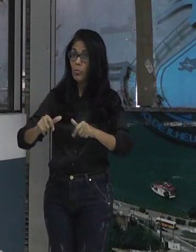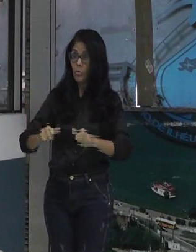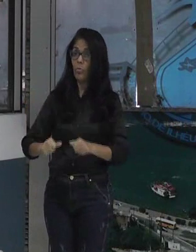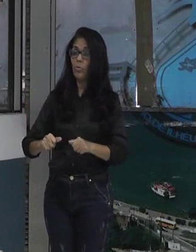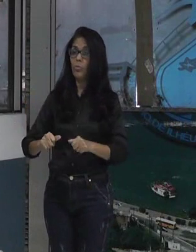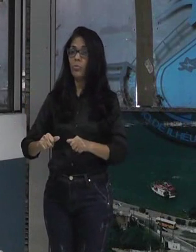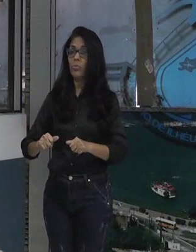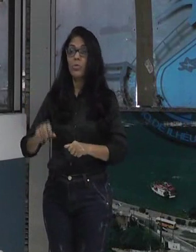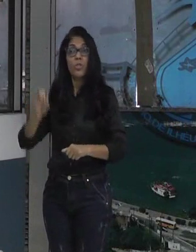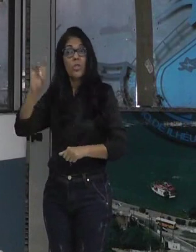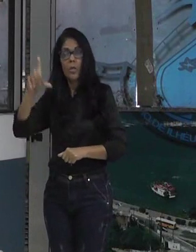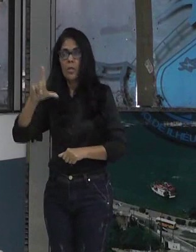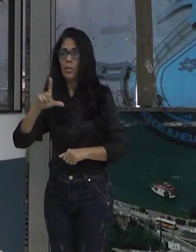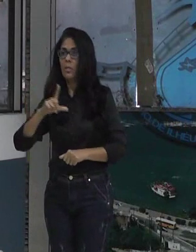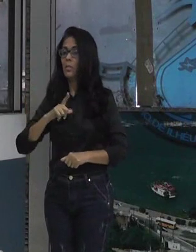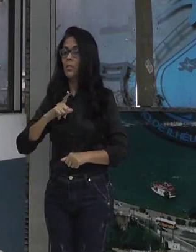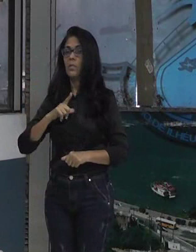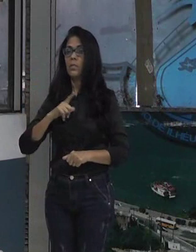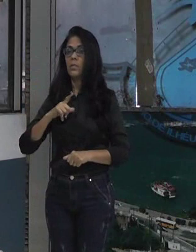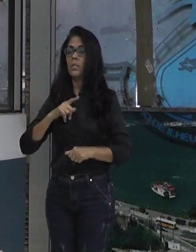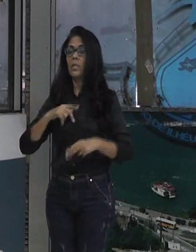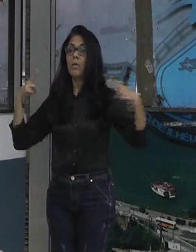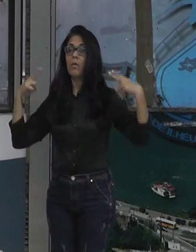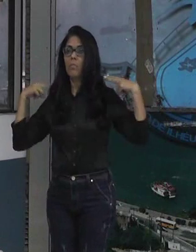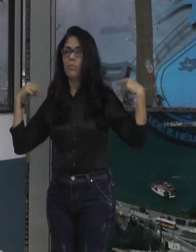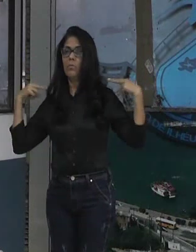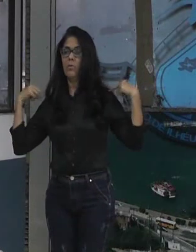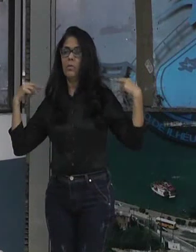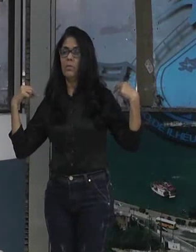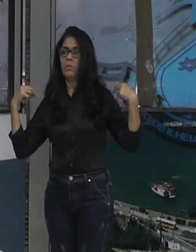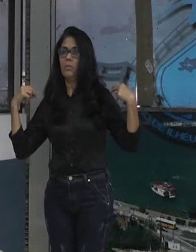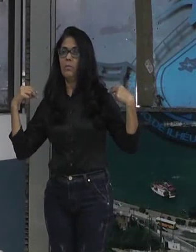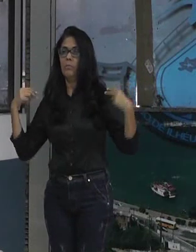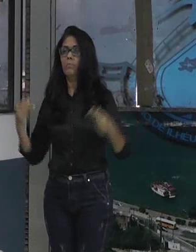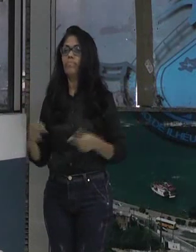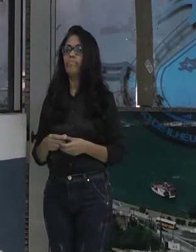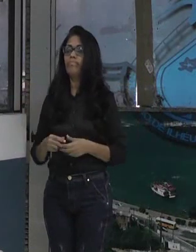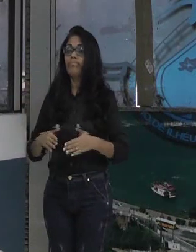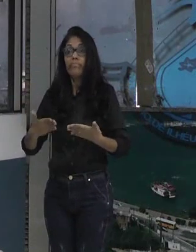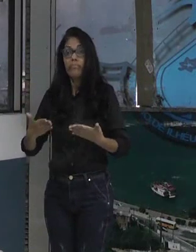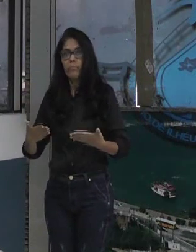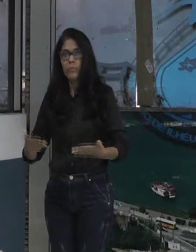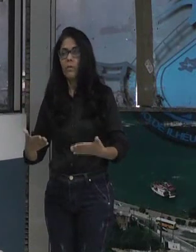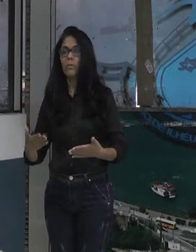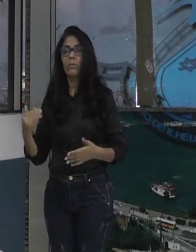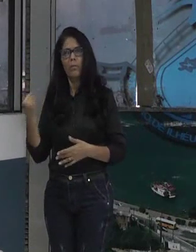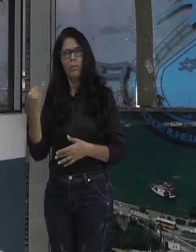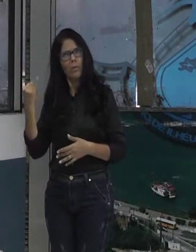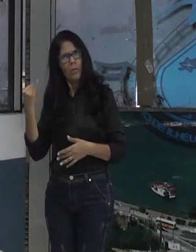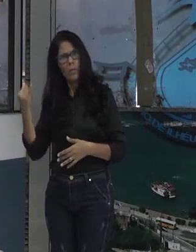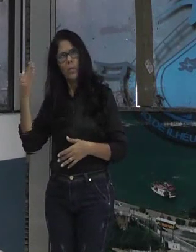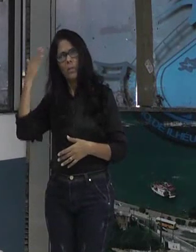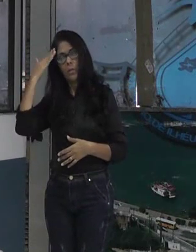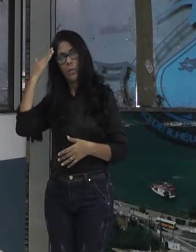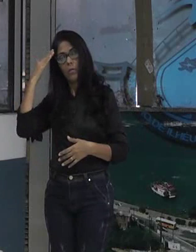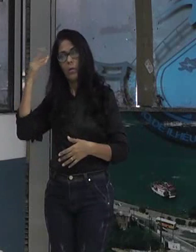E não tem bilhetagem 100% eletrônica. Então a gente precisa saber. O prefeito disse aqui na